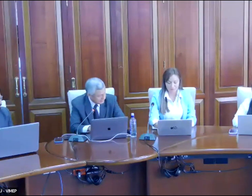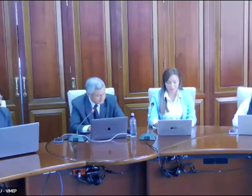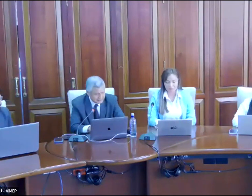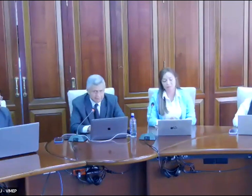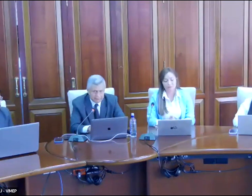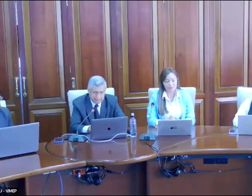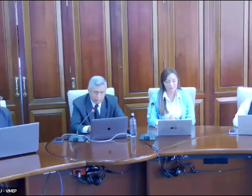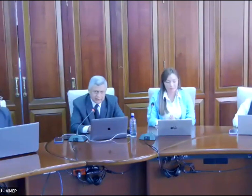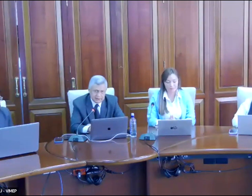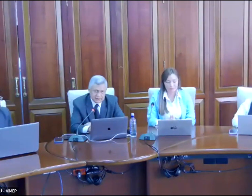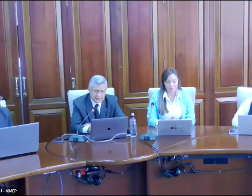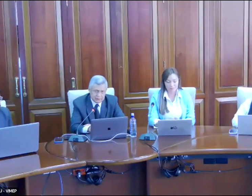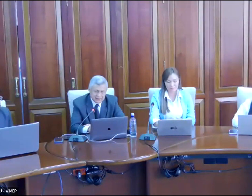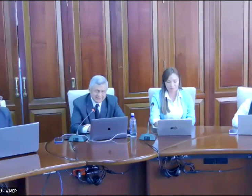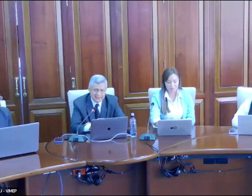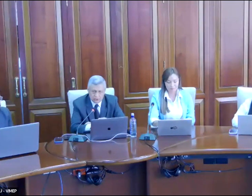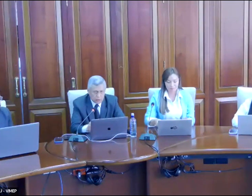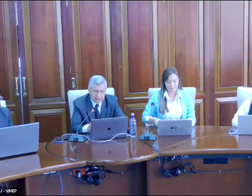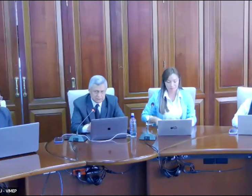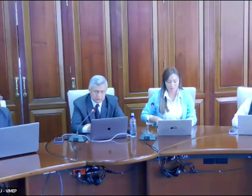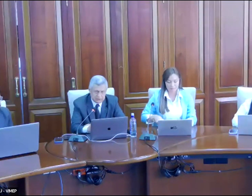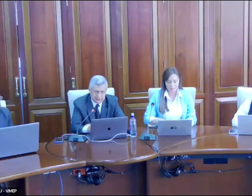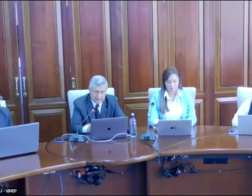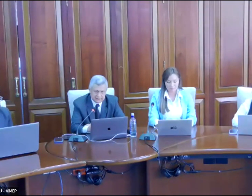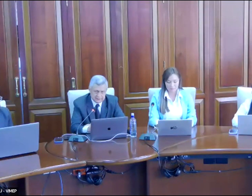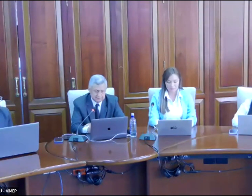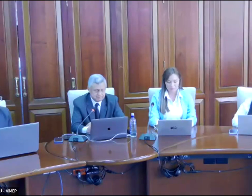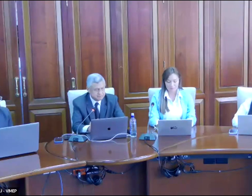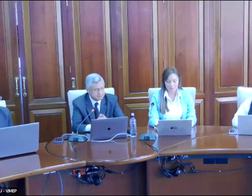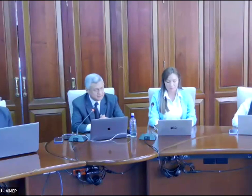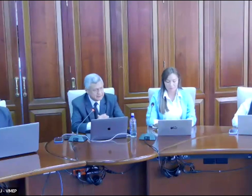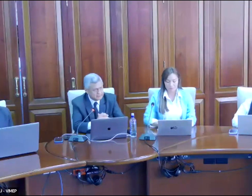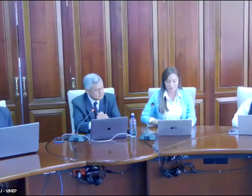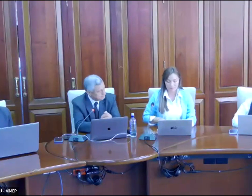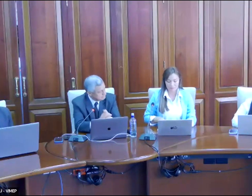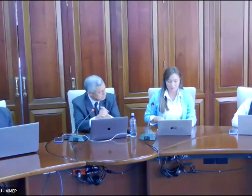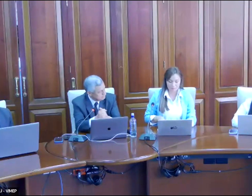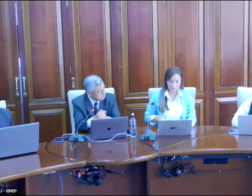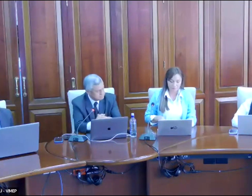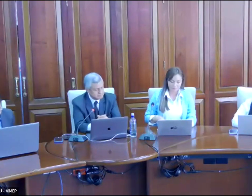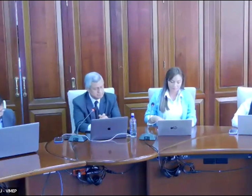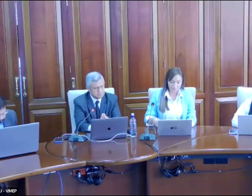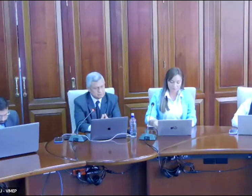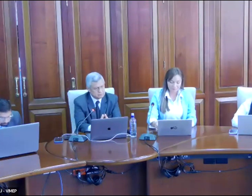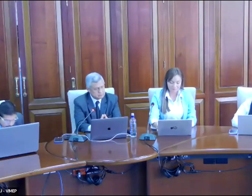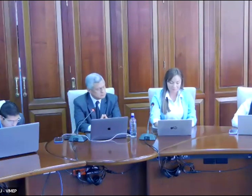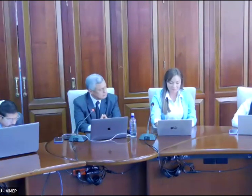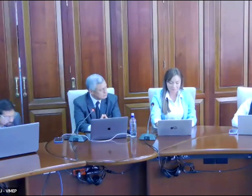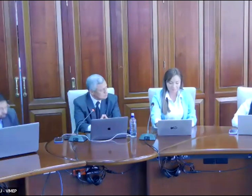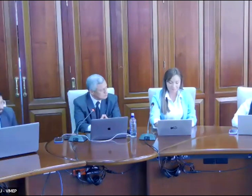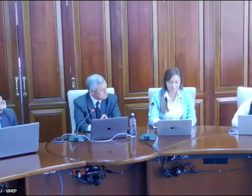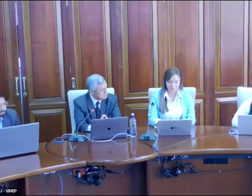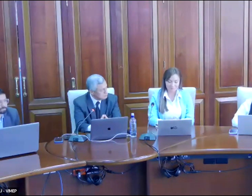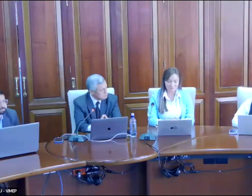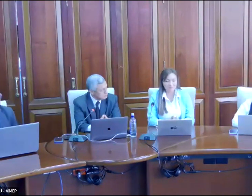no hay posibilidad para política de gratuidad todas las posibilidades Muchísimas gracias vicerrector Pues esto nos da